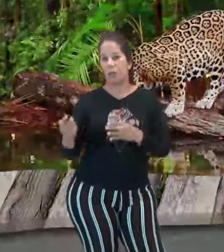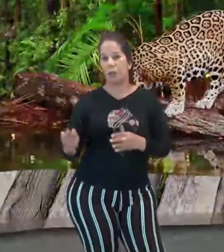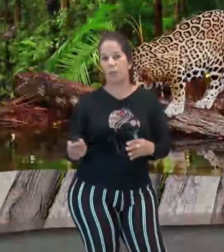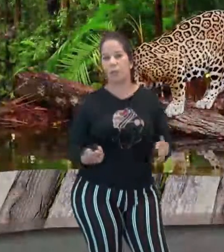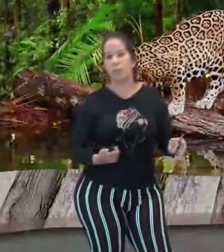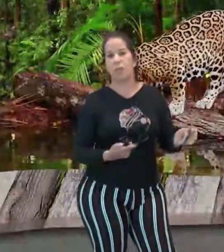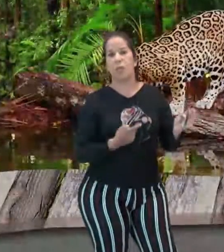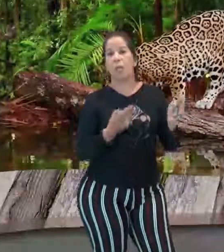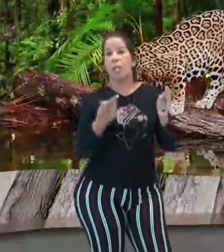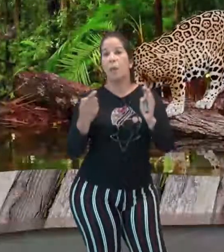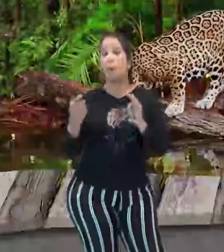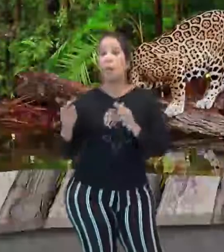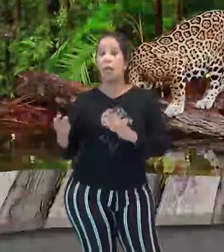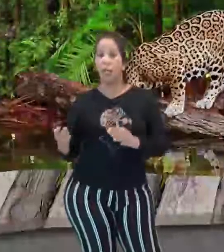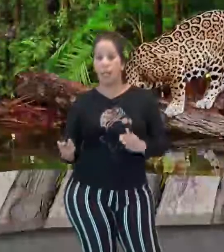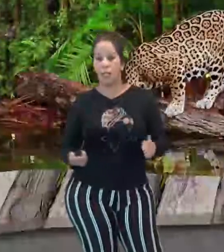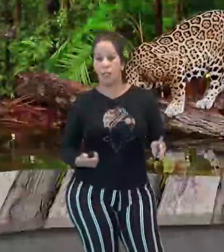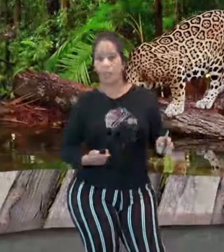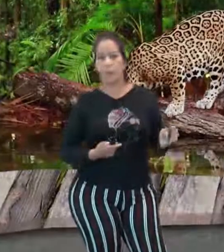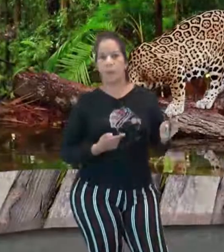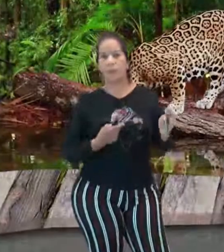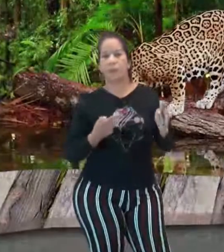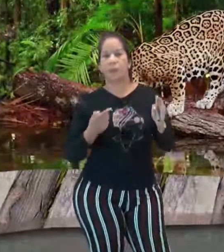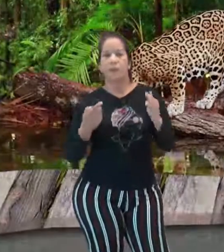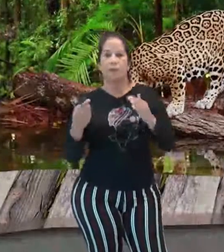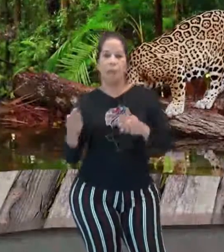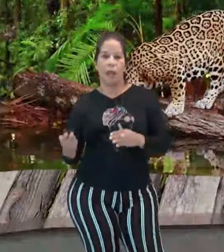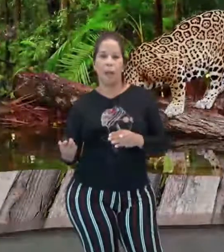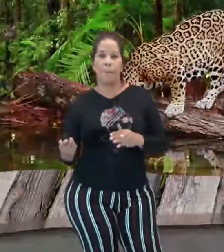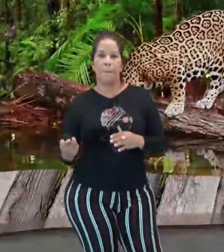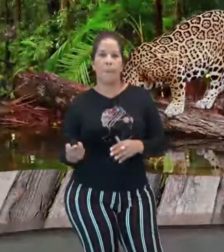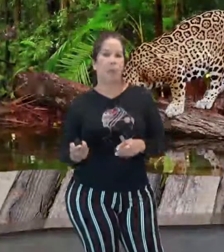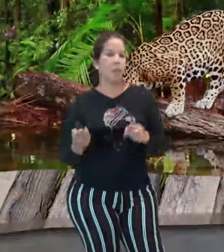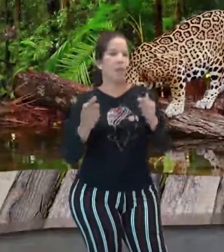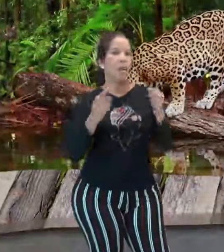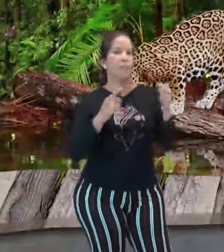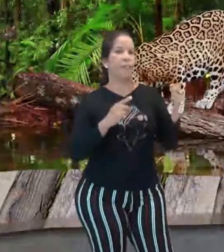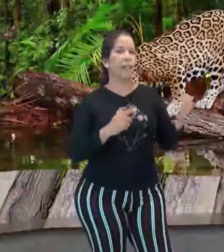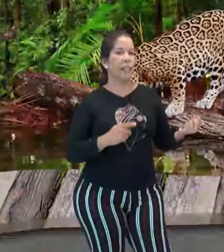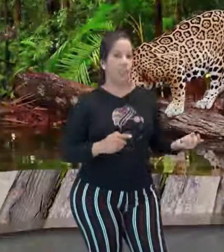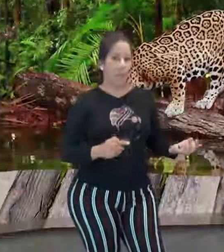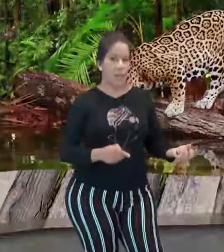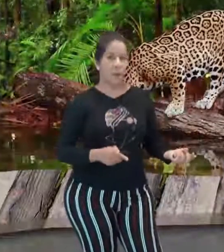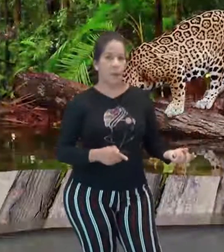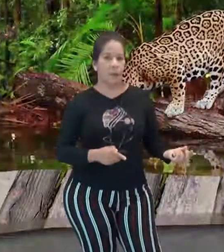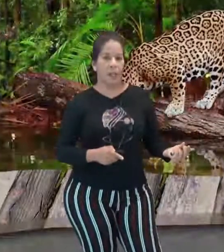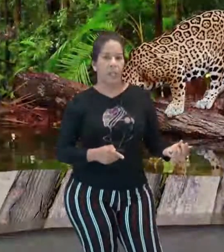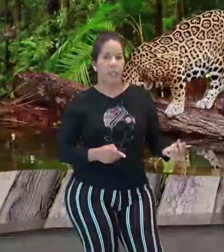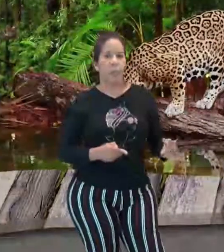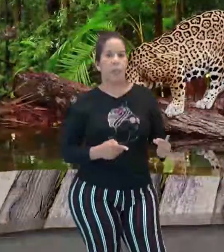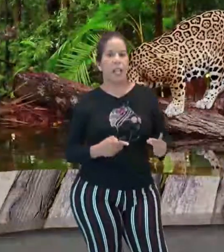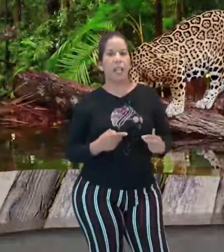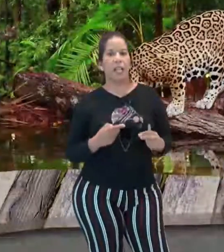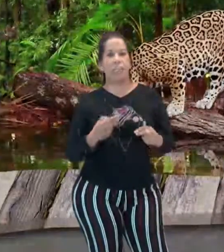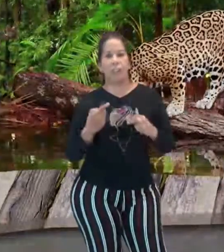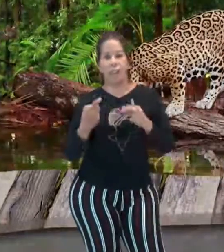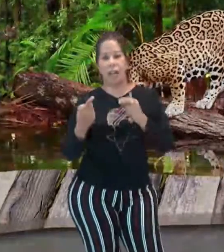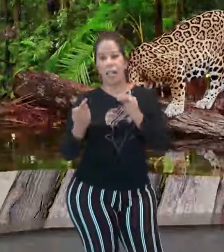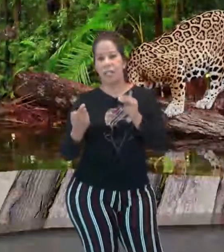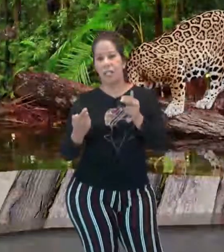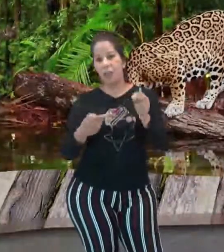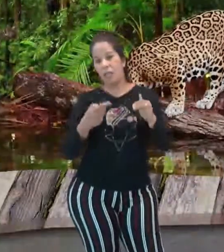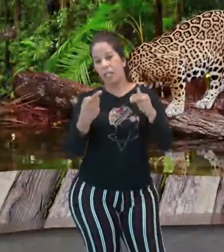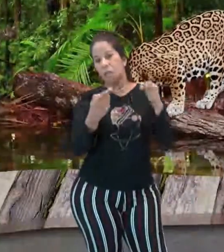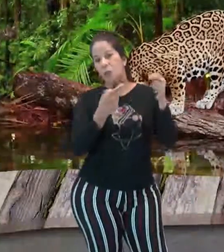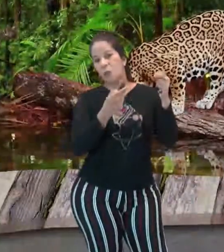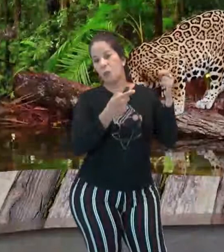desses espermatozoides mesmo na puberdade, tá? Na mulher é diferente, lembram? Que a mulher ela já